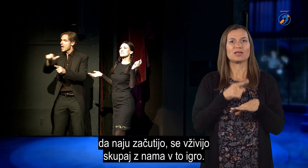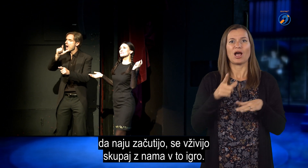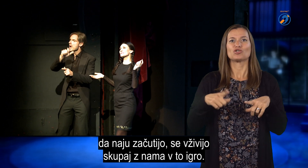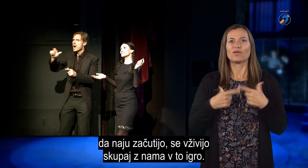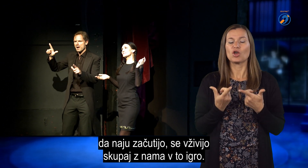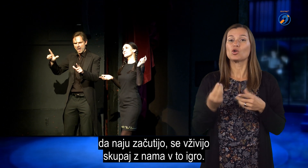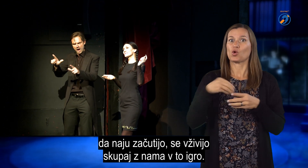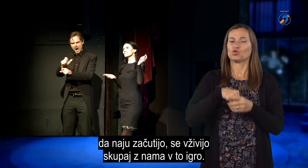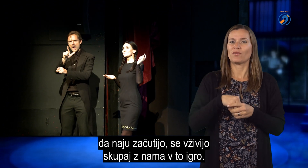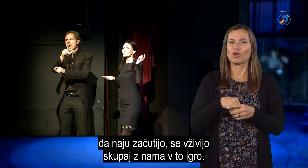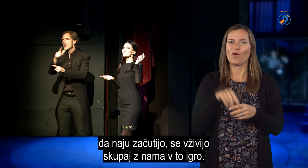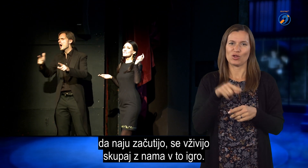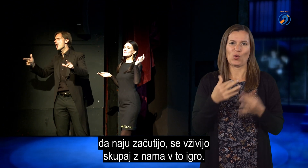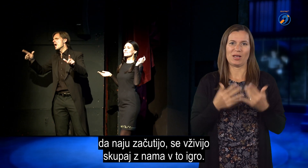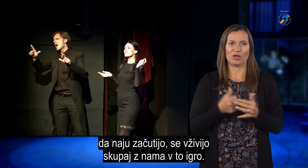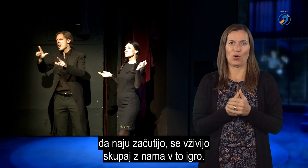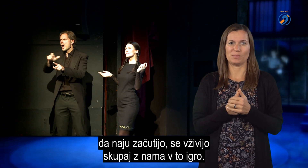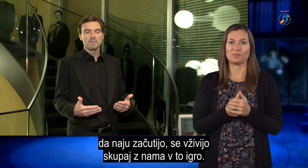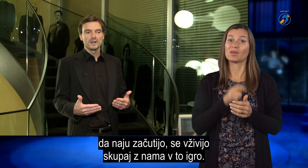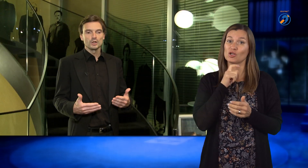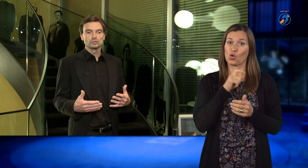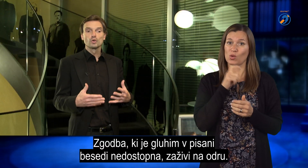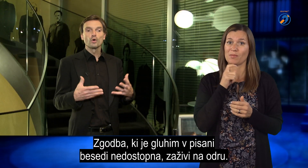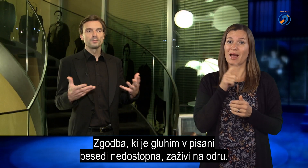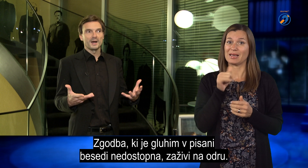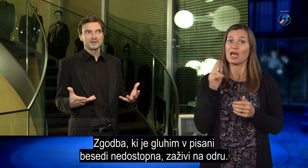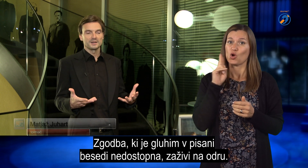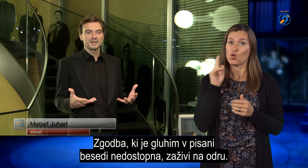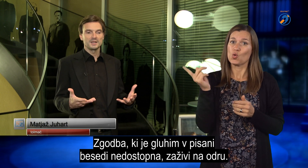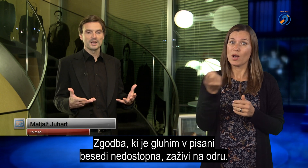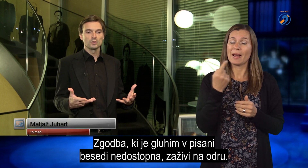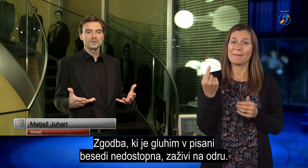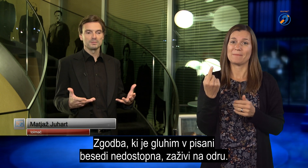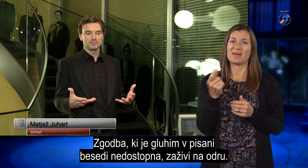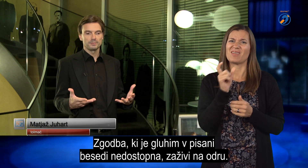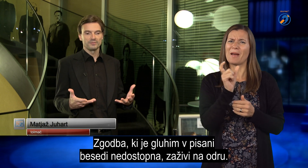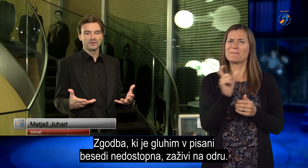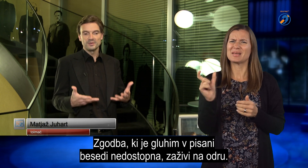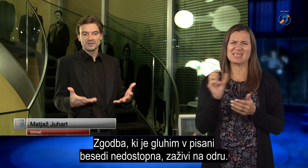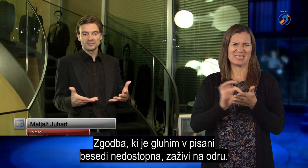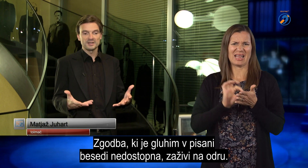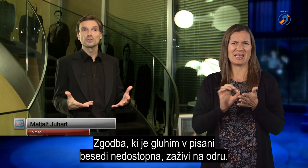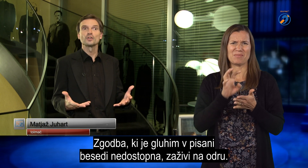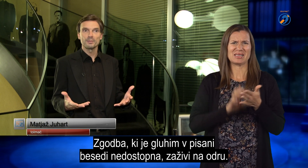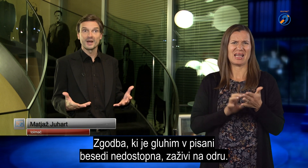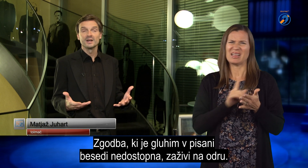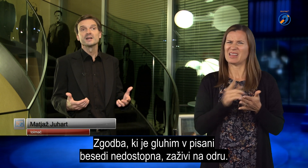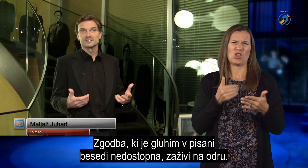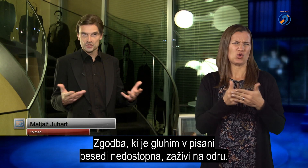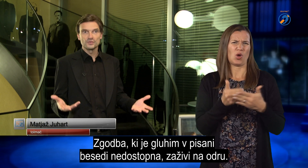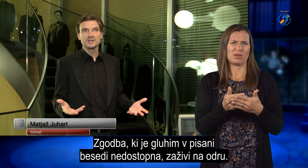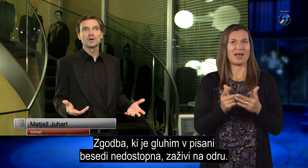in da živijo in se vživijo z nama v to igro. Zgodba, ki je gluhim v pisni besedi